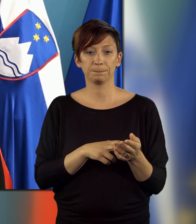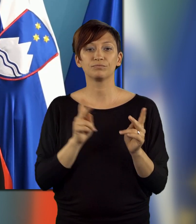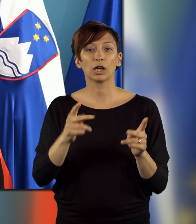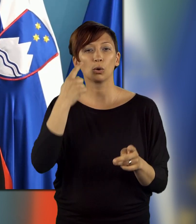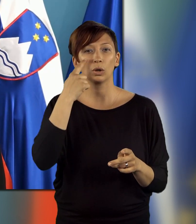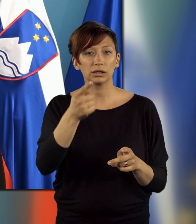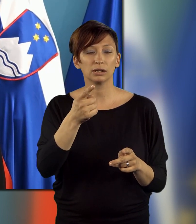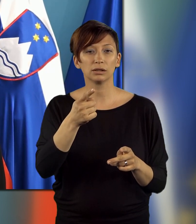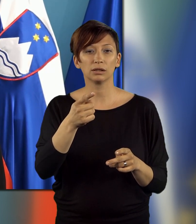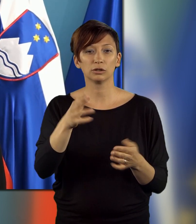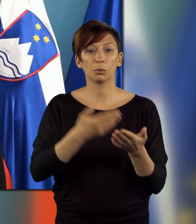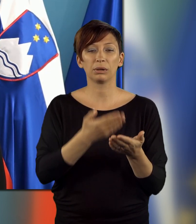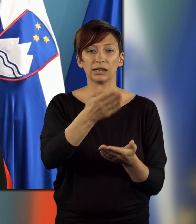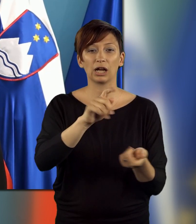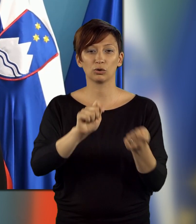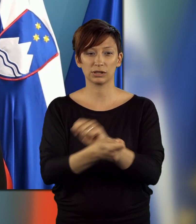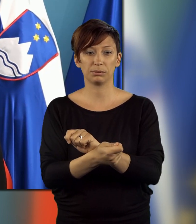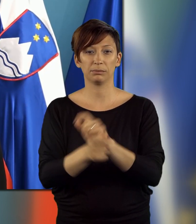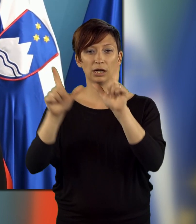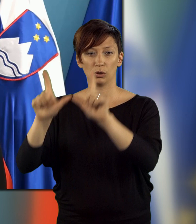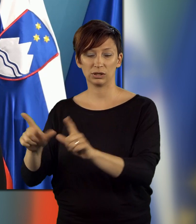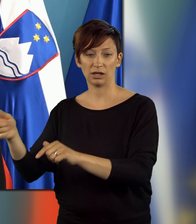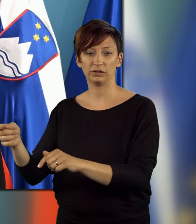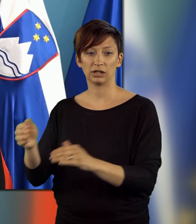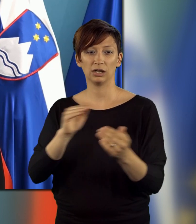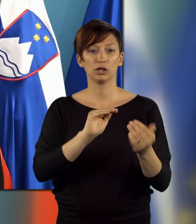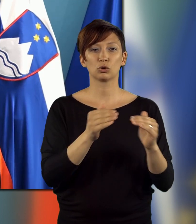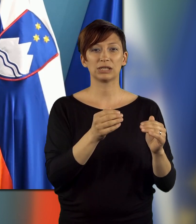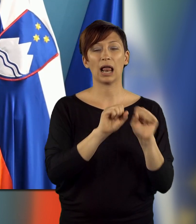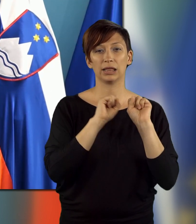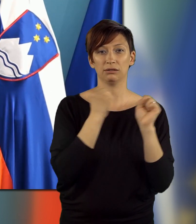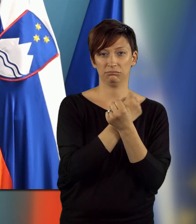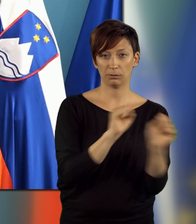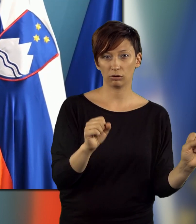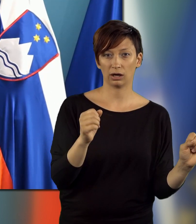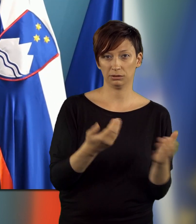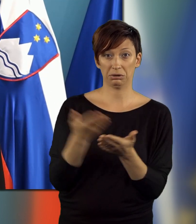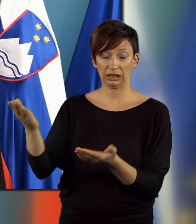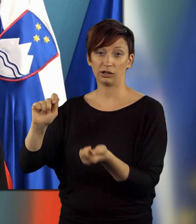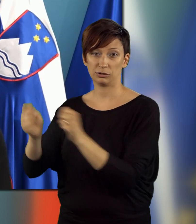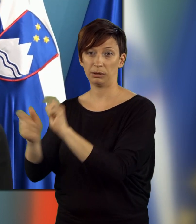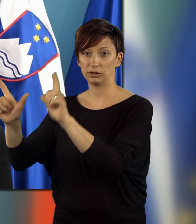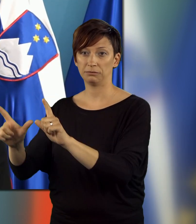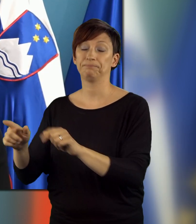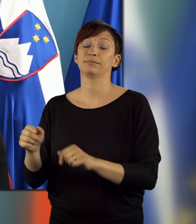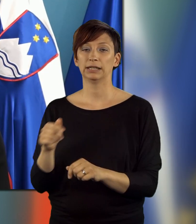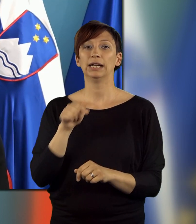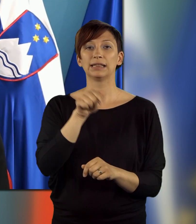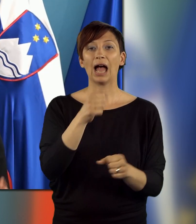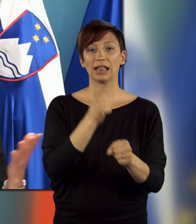Kako pa gledate zdaj na to predlagano spremembo ustave, ki jo predlagajo socialni demokrati? Poglejte, prav ta delovna